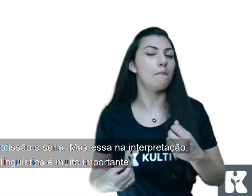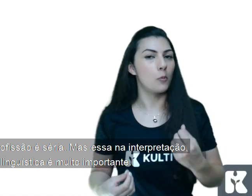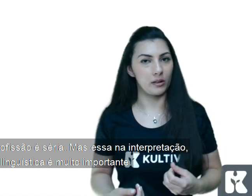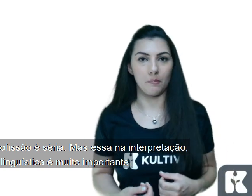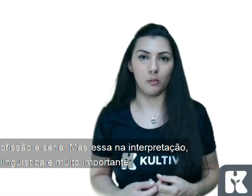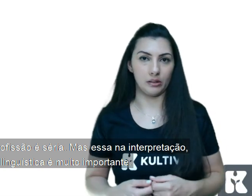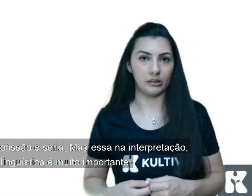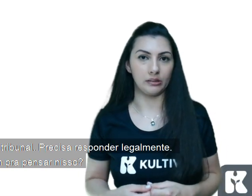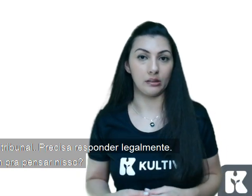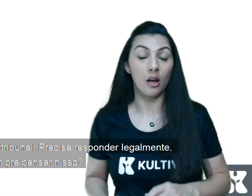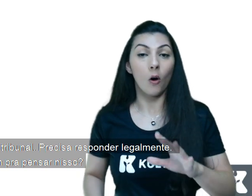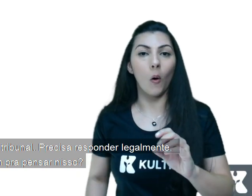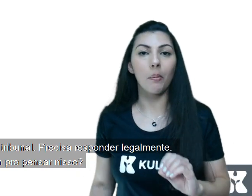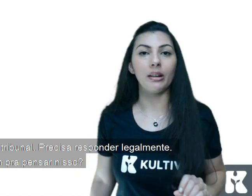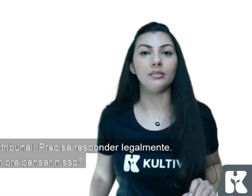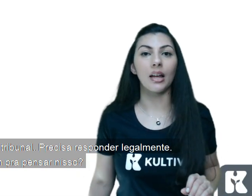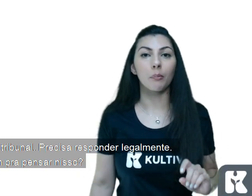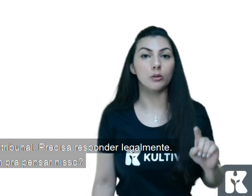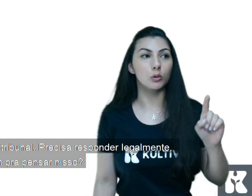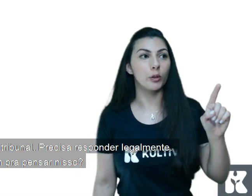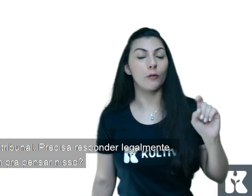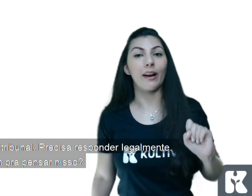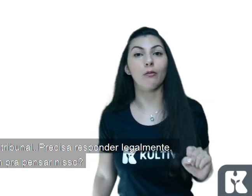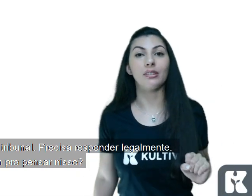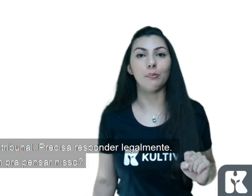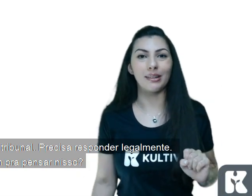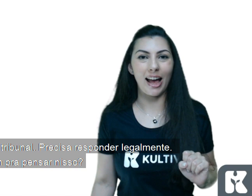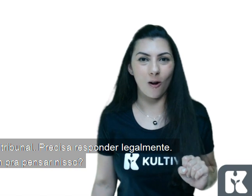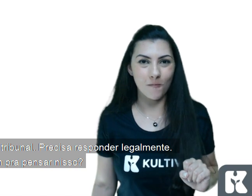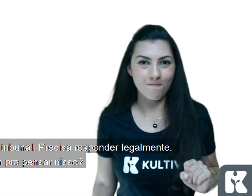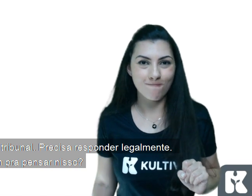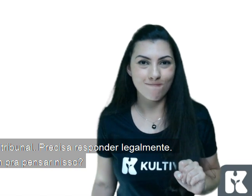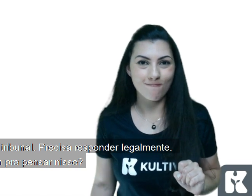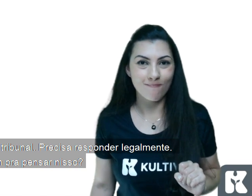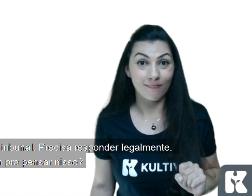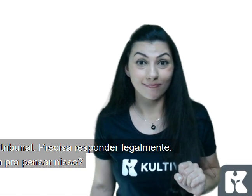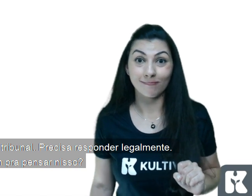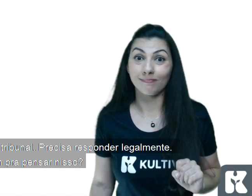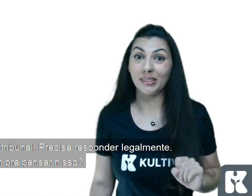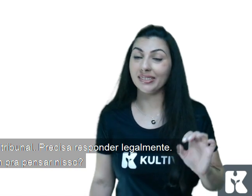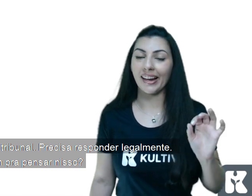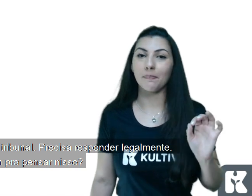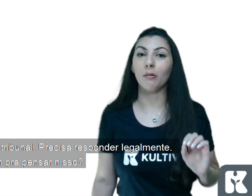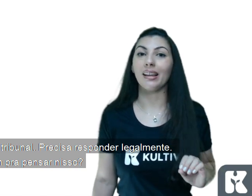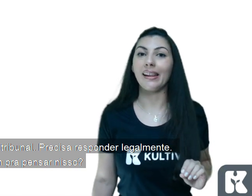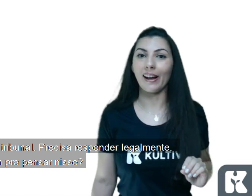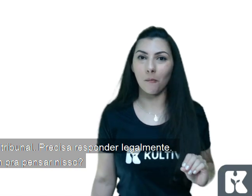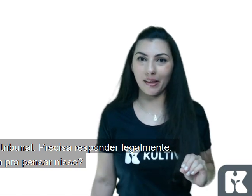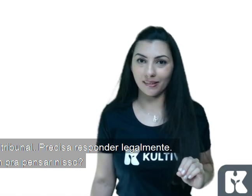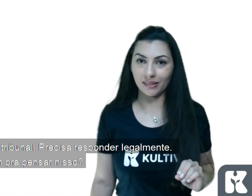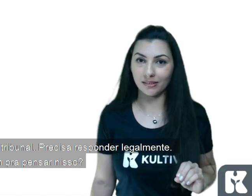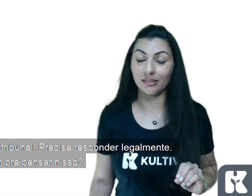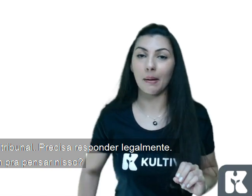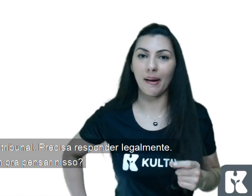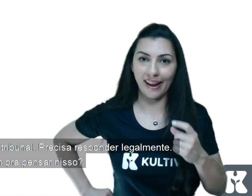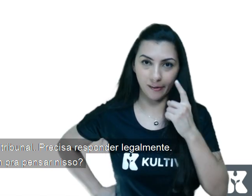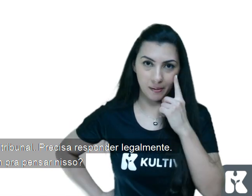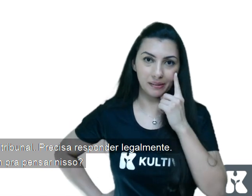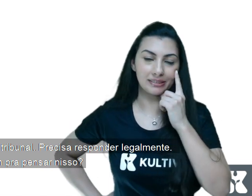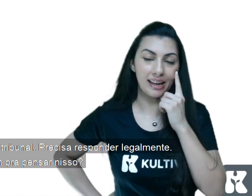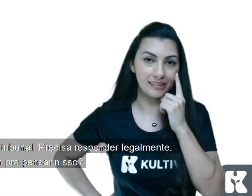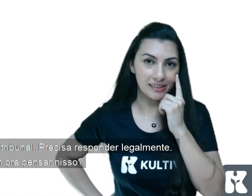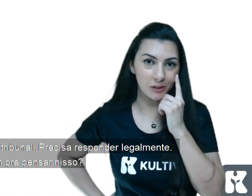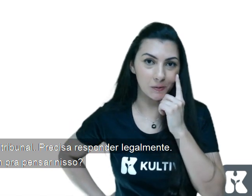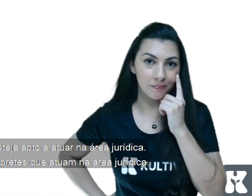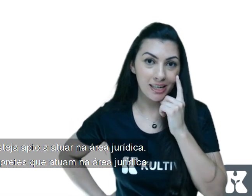é muito importante. Ou, por exemplo, se o surdo vai num tribunal, precisa responder legalmente. Vocês já pararam